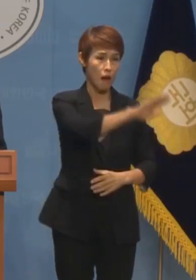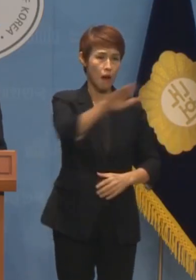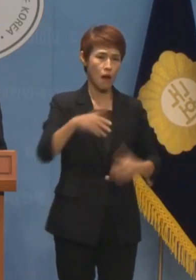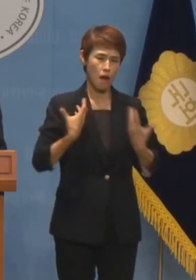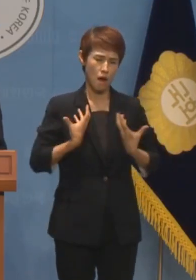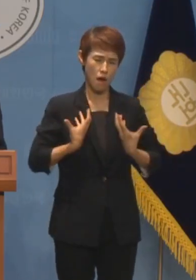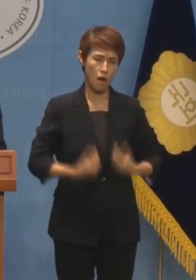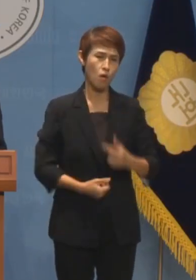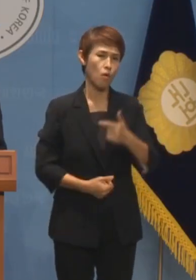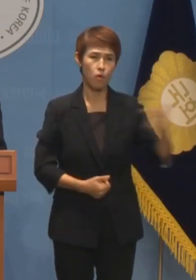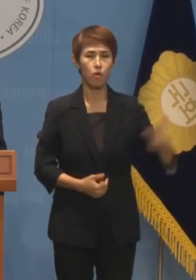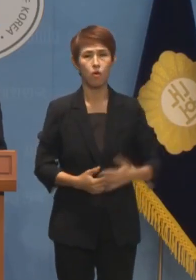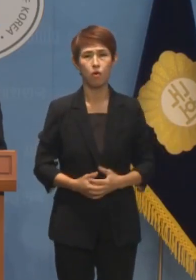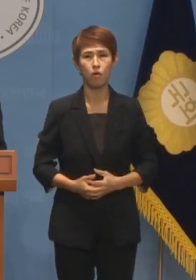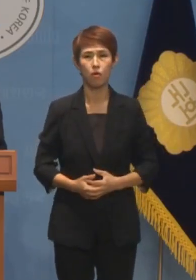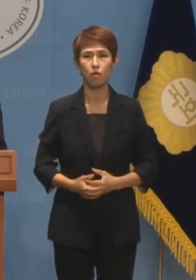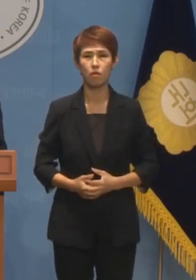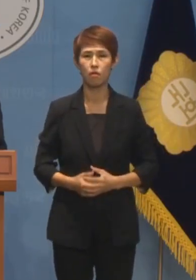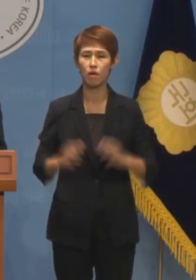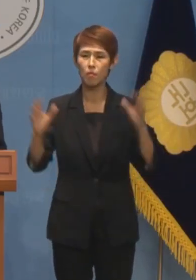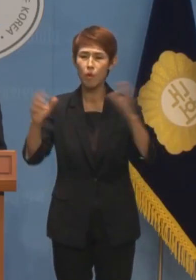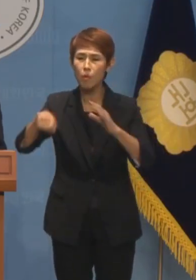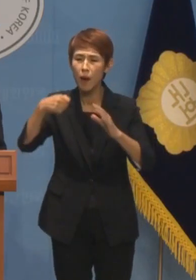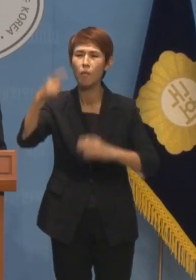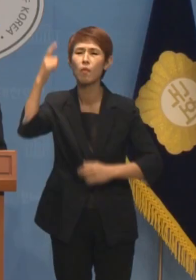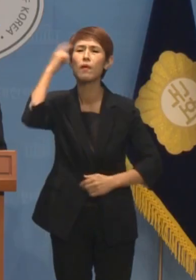대체 만찬을 왜 한 겁니까?